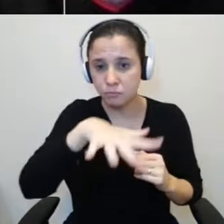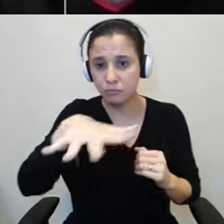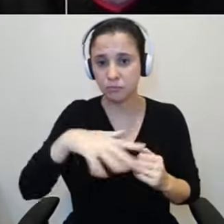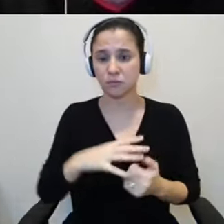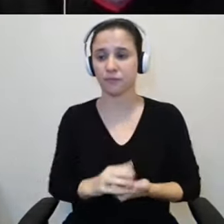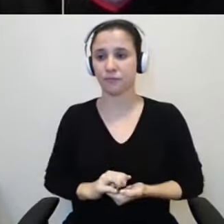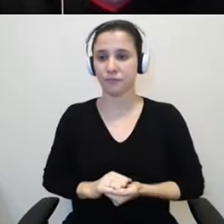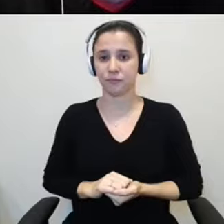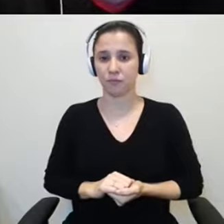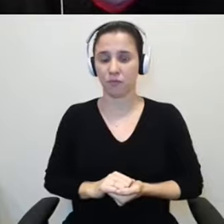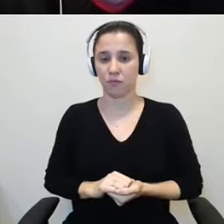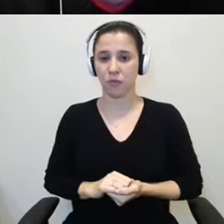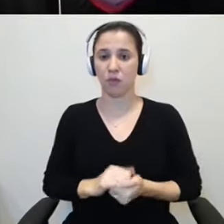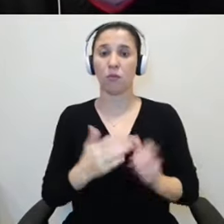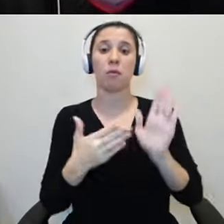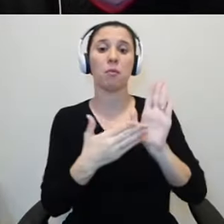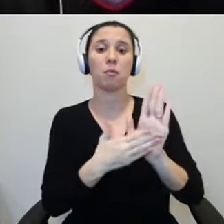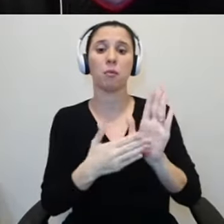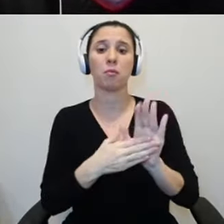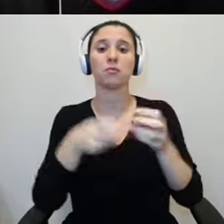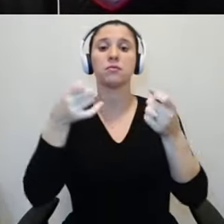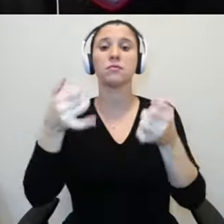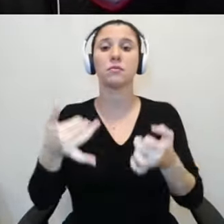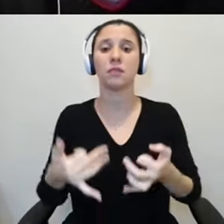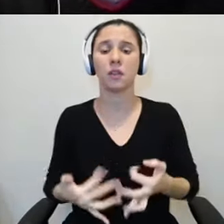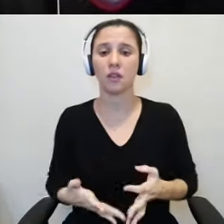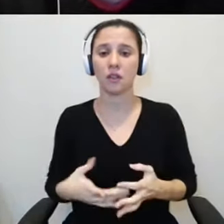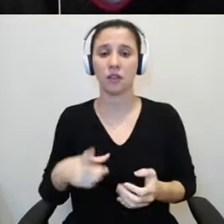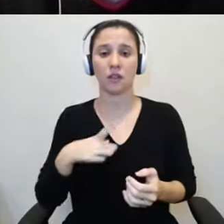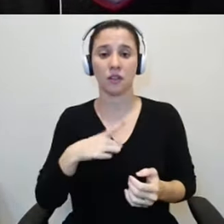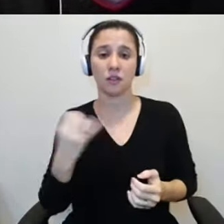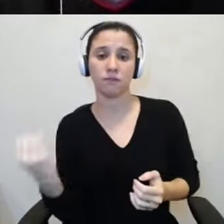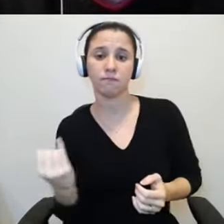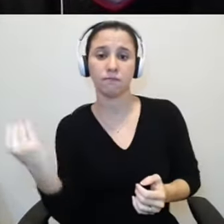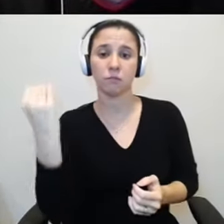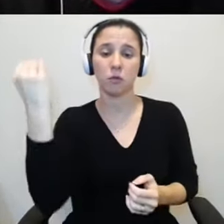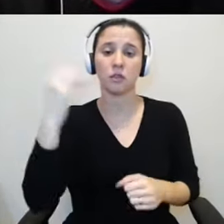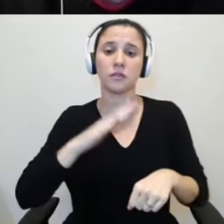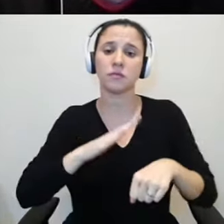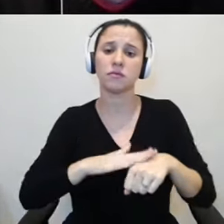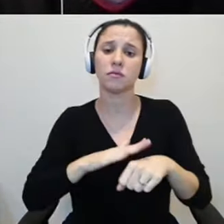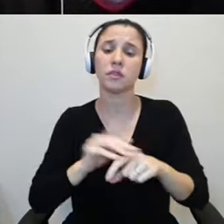das questões que nós precisamos fazer, pessoal, e aí eu já deixo aqui